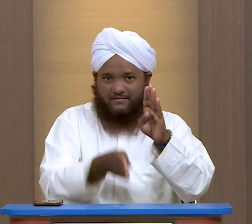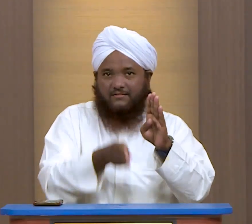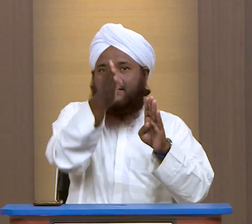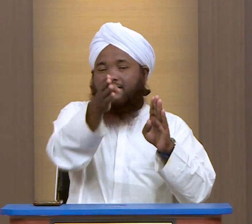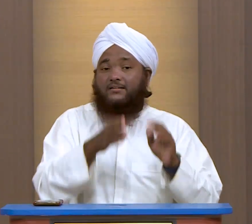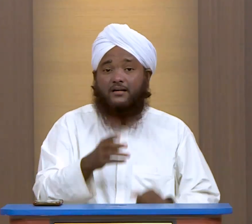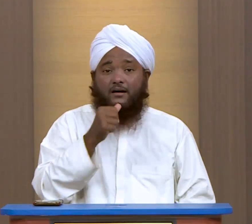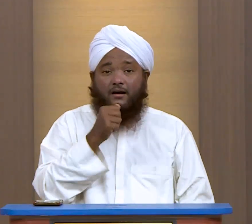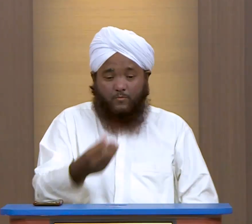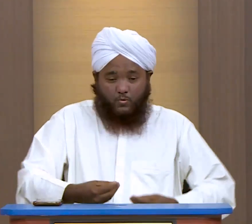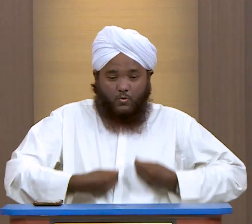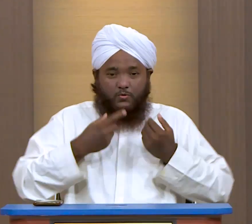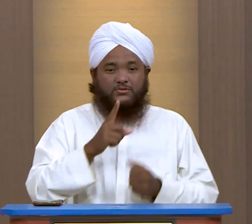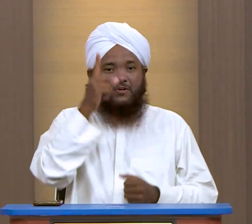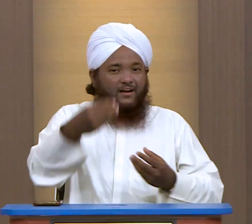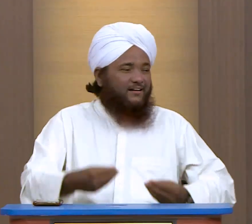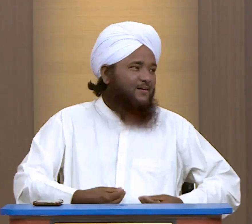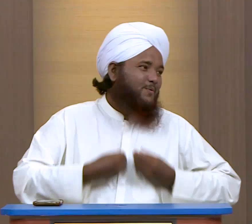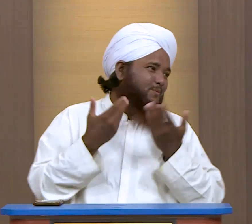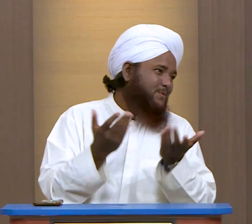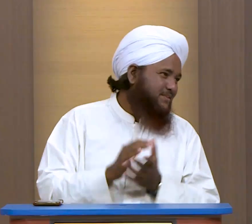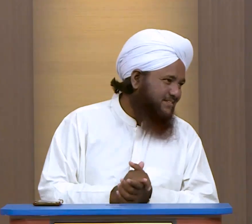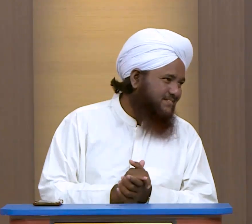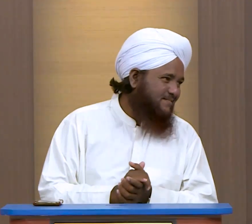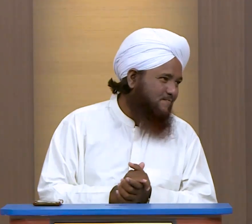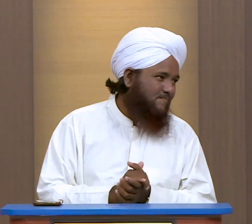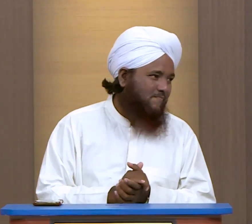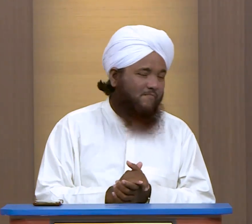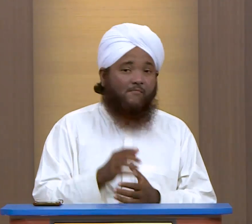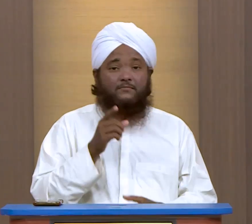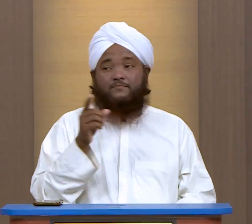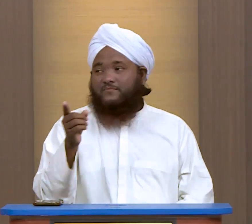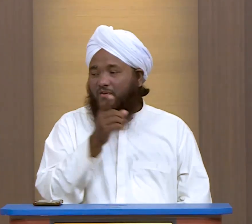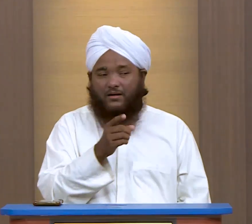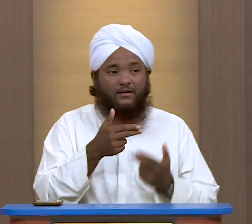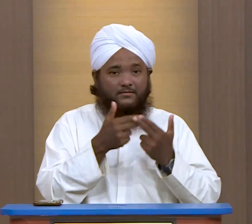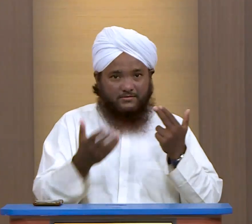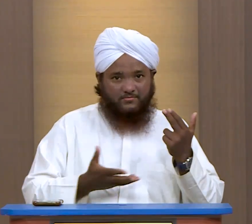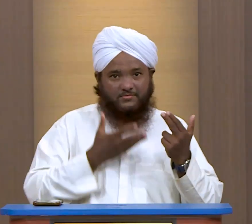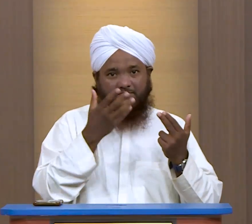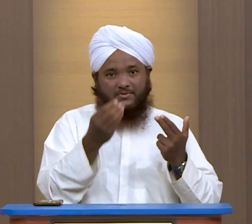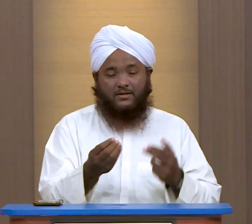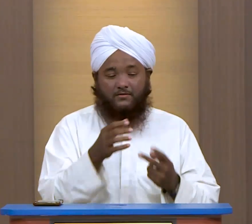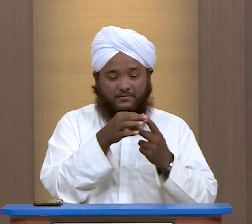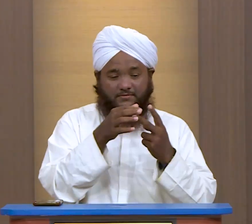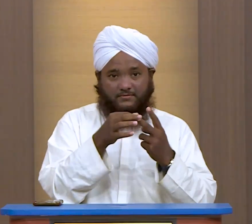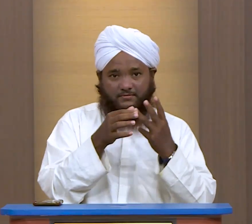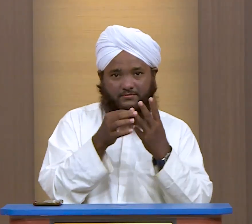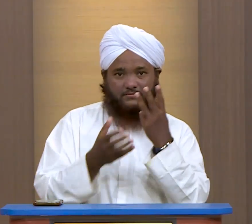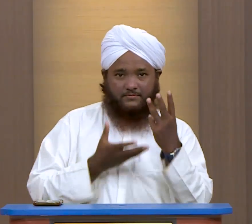ہے۔ آئیے باپ کی اہمیت اور فضیلت سے متعلق 3 فرامین مصطفیٰ صلی اللہ علیہ وسلم